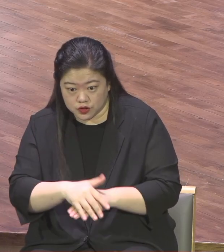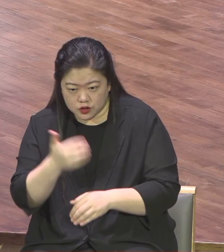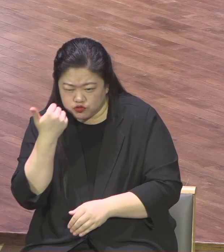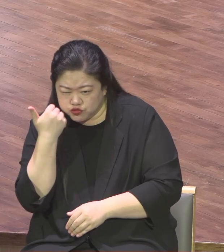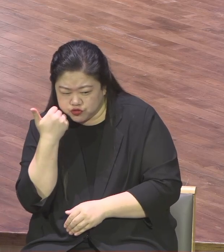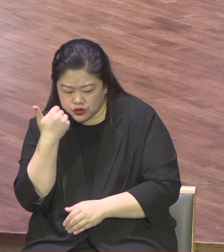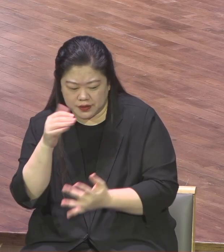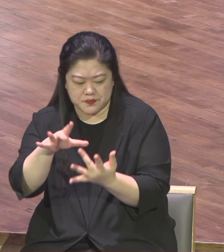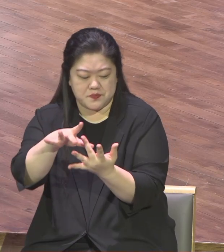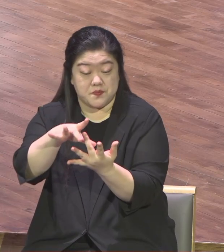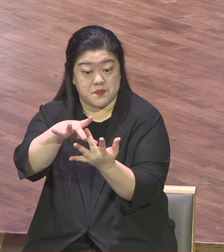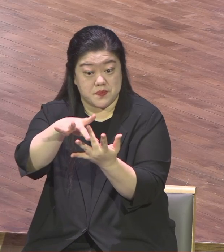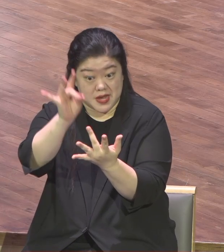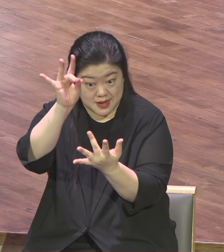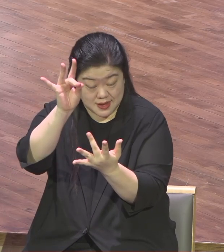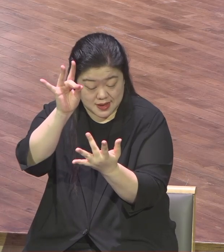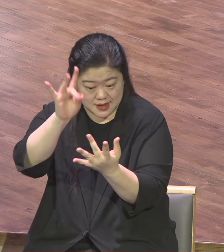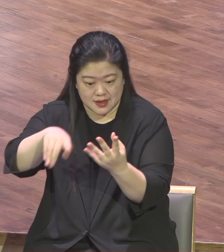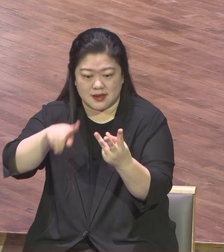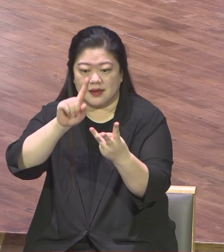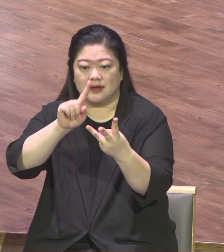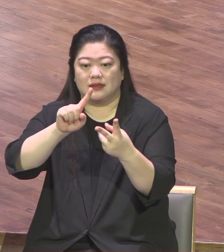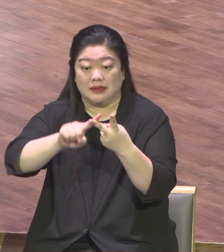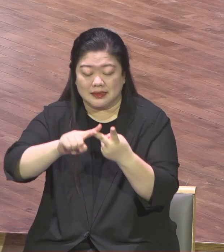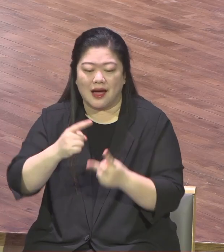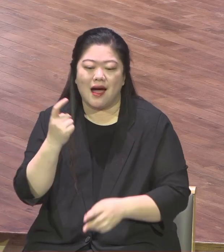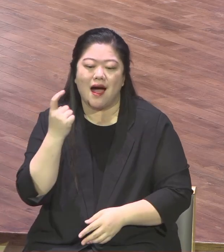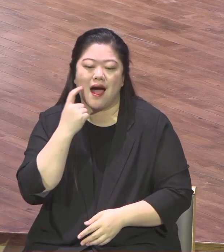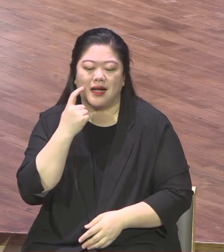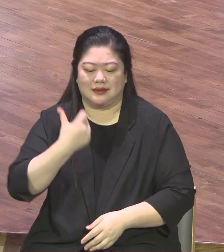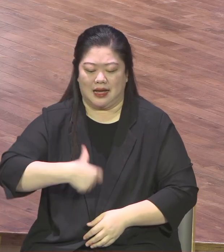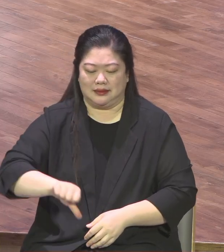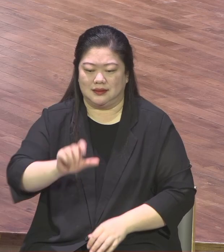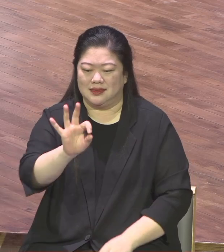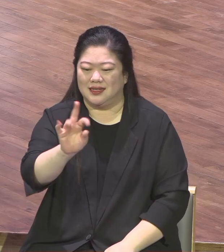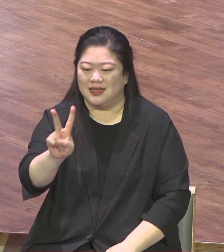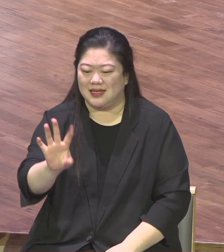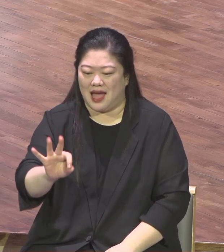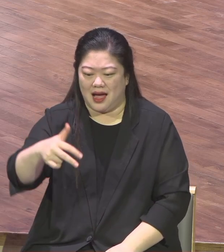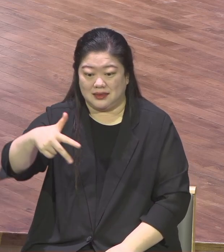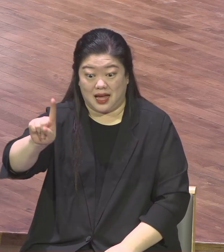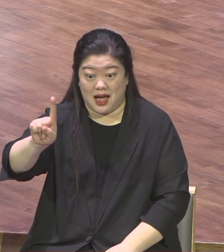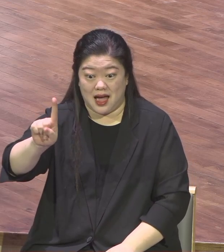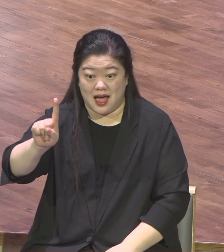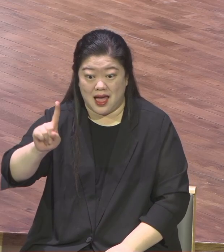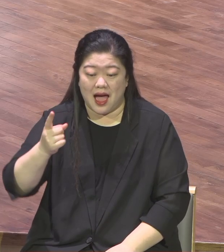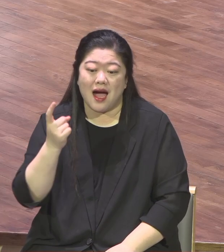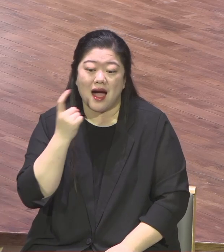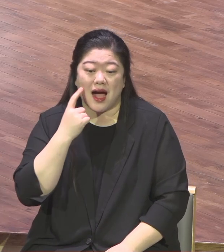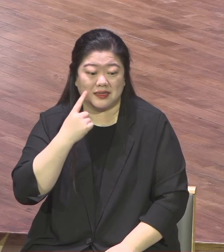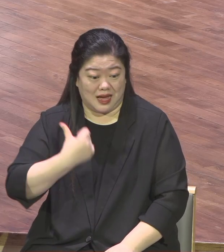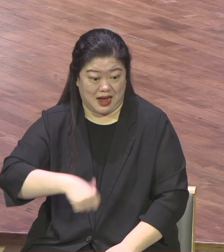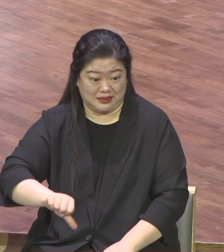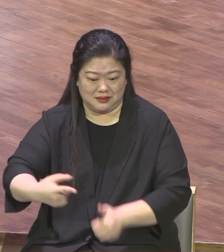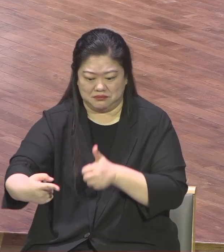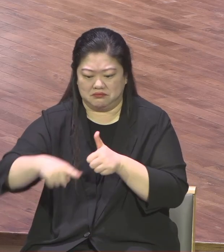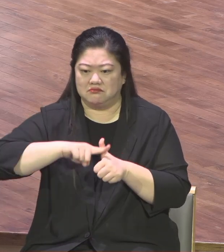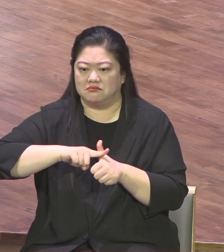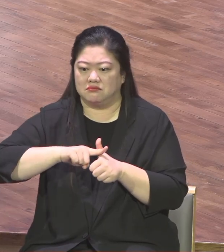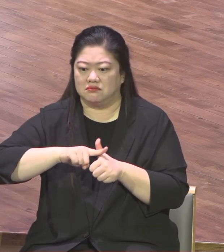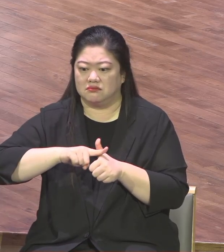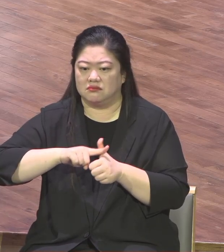election, adoption이라고 요약을 그렇게 할 수 있는데 창세전부터 우리를